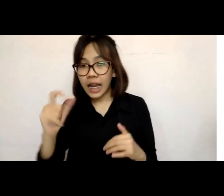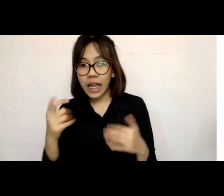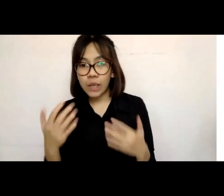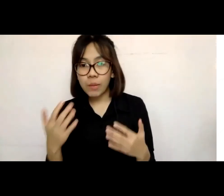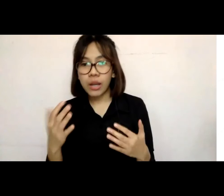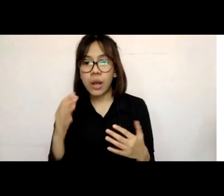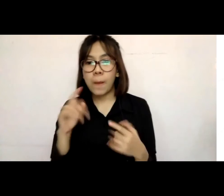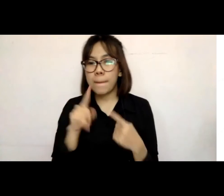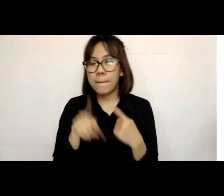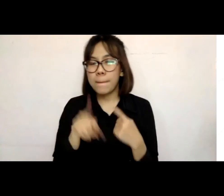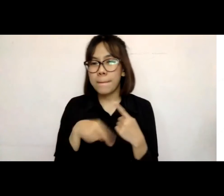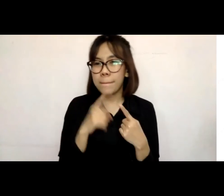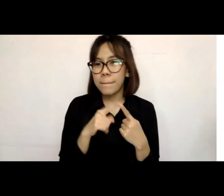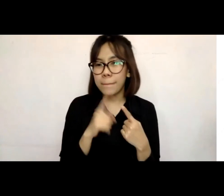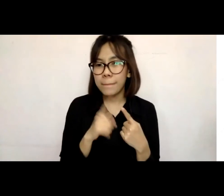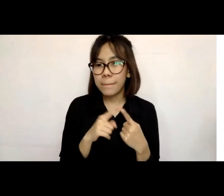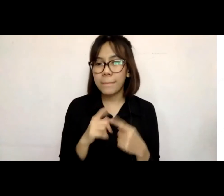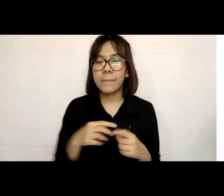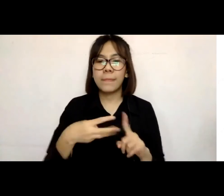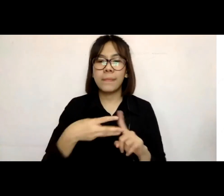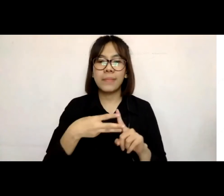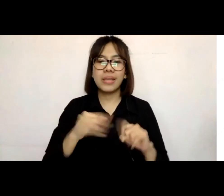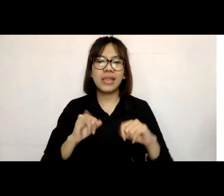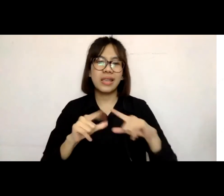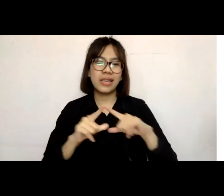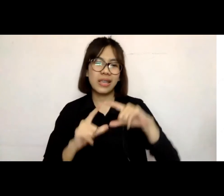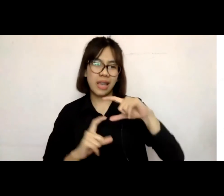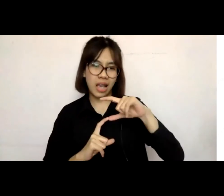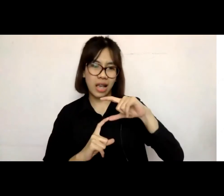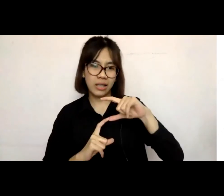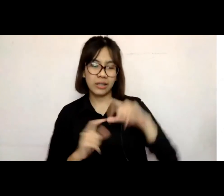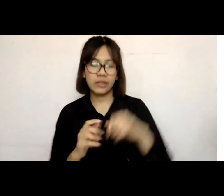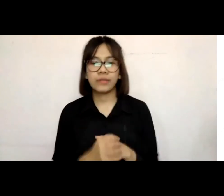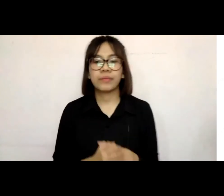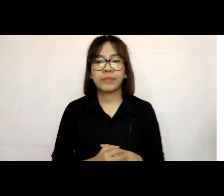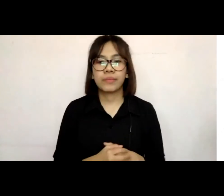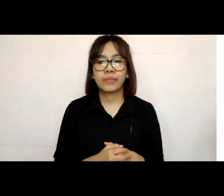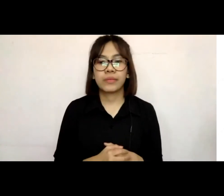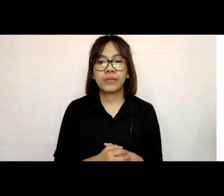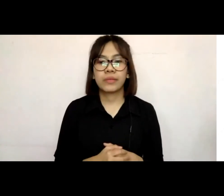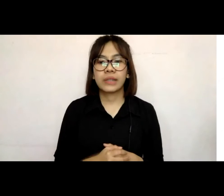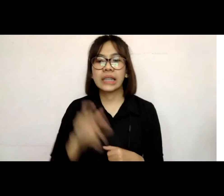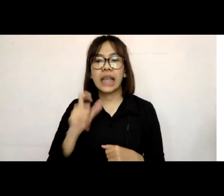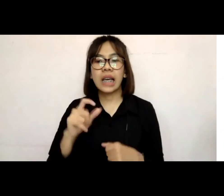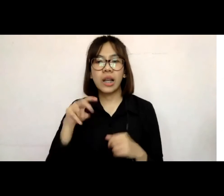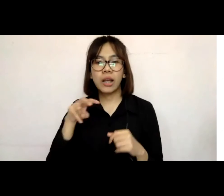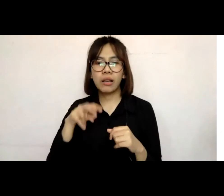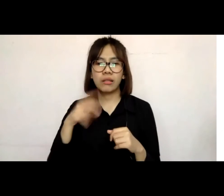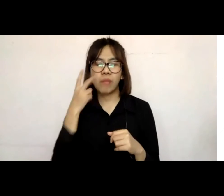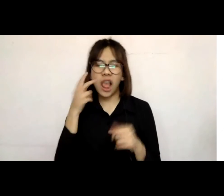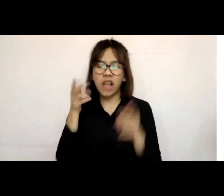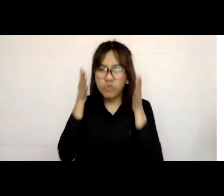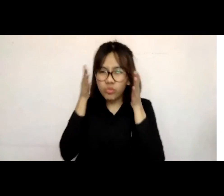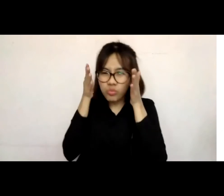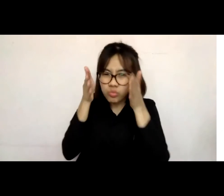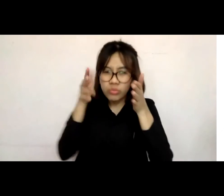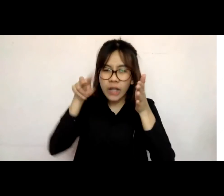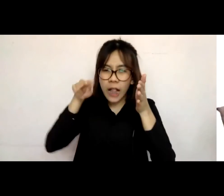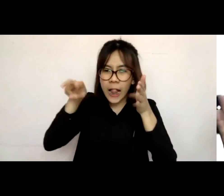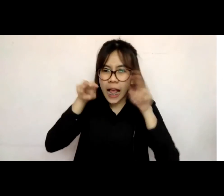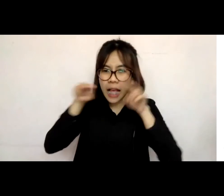agar teman-teman sedikit paham tentang responsif gender. Itu aja. Kemudian juga ini perlu